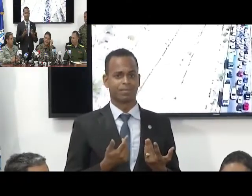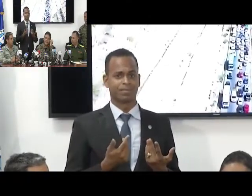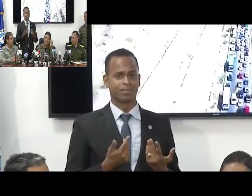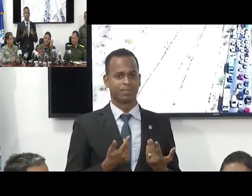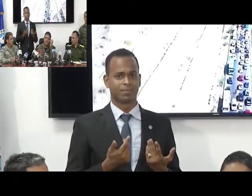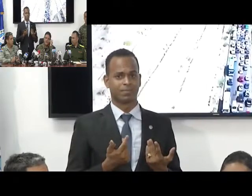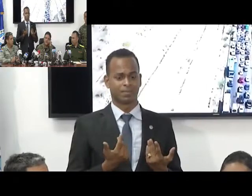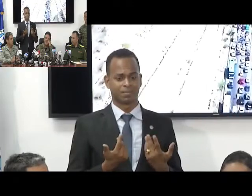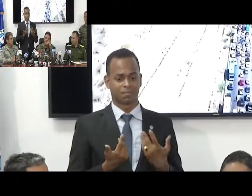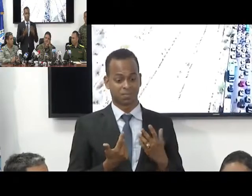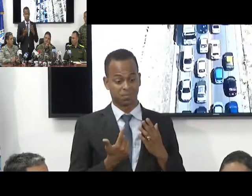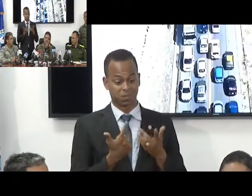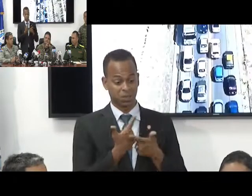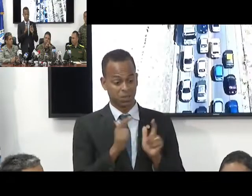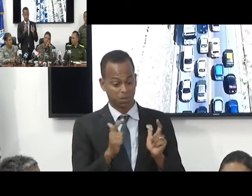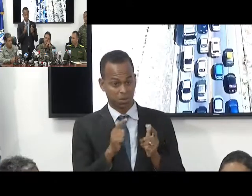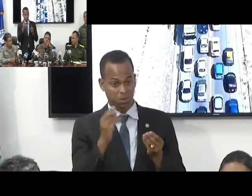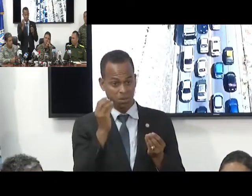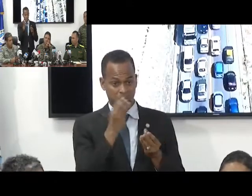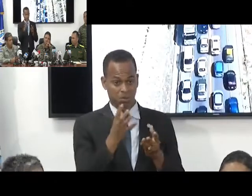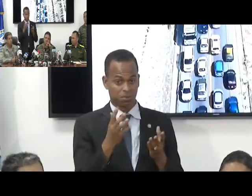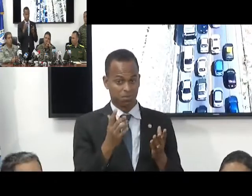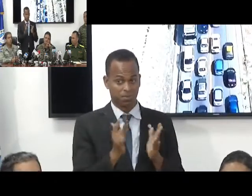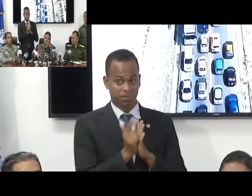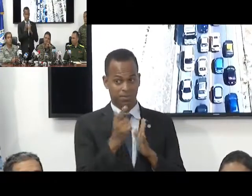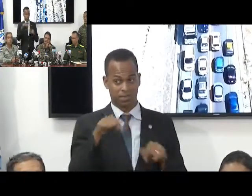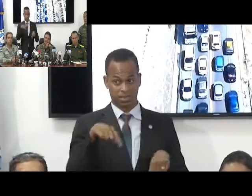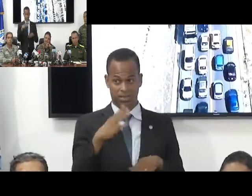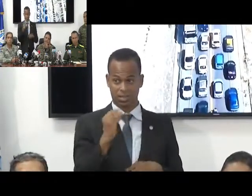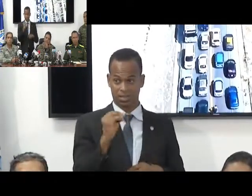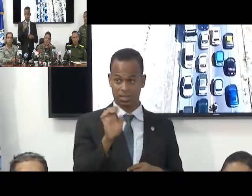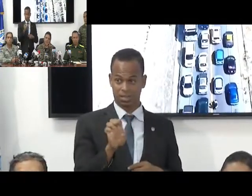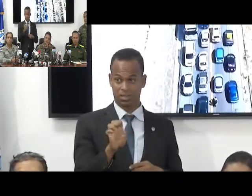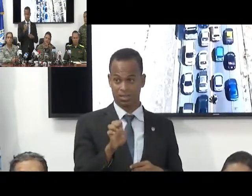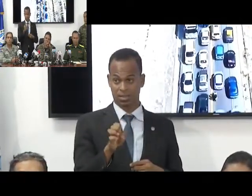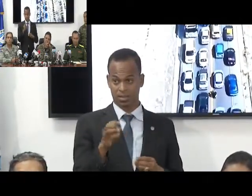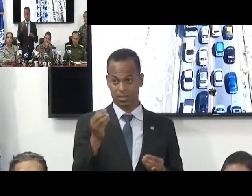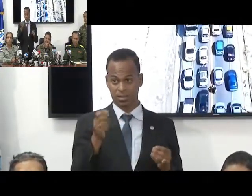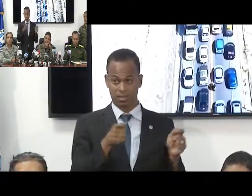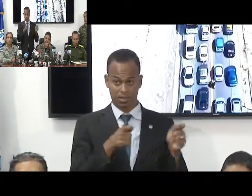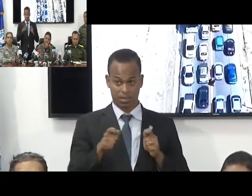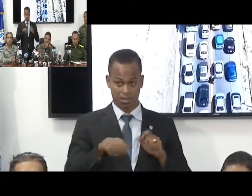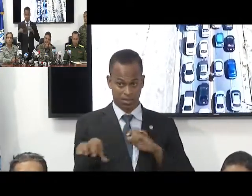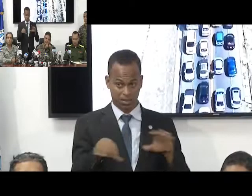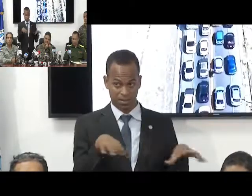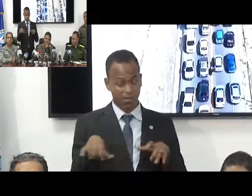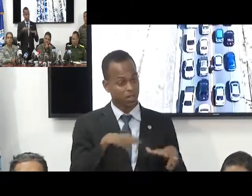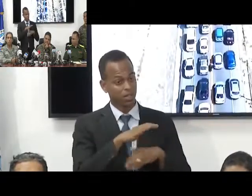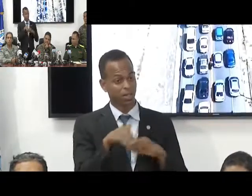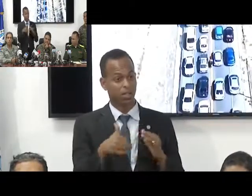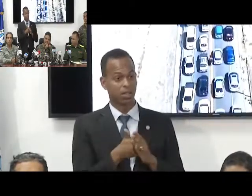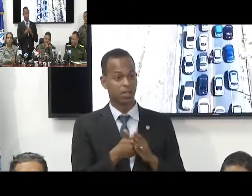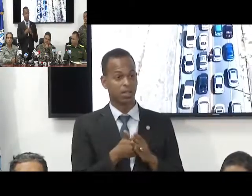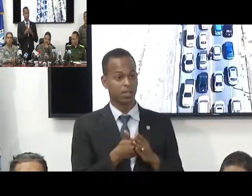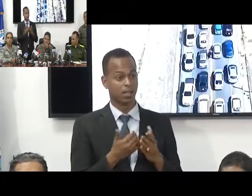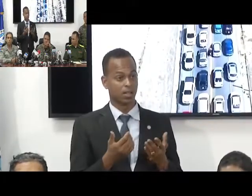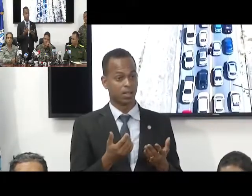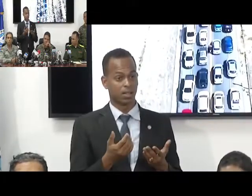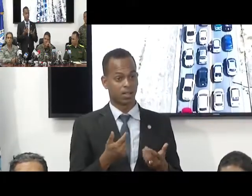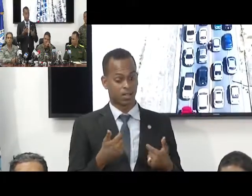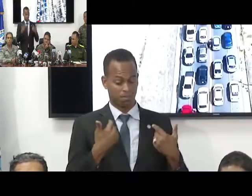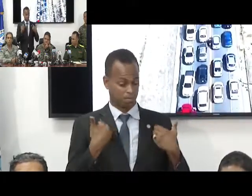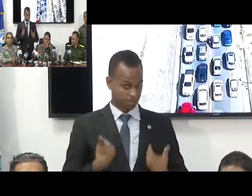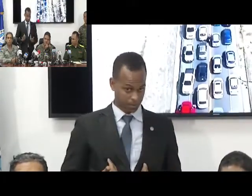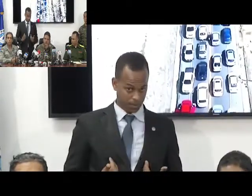la expresión, porque el Centro de Operación de Emergencia, que ordena el operativo en sentido general, un